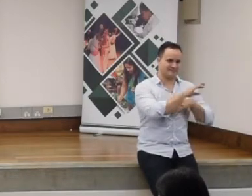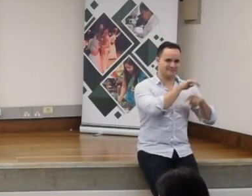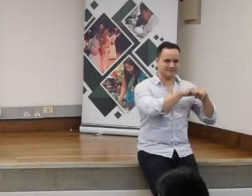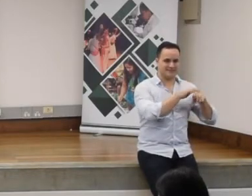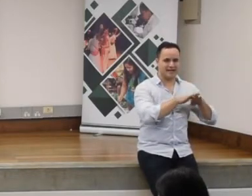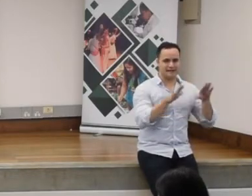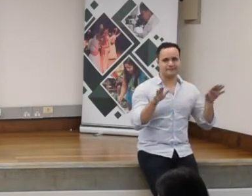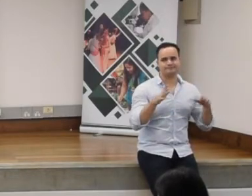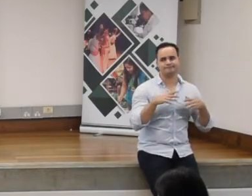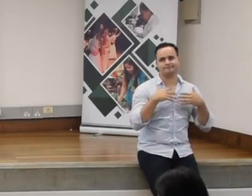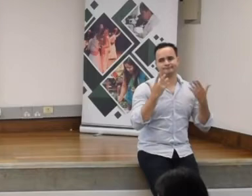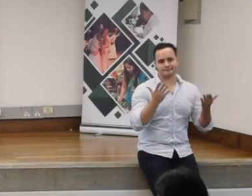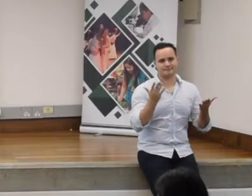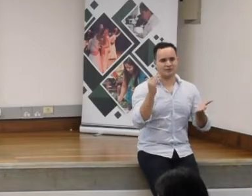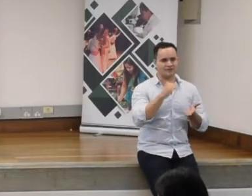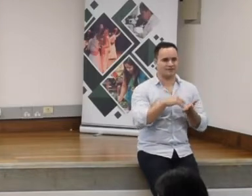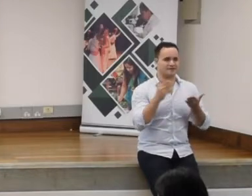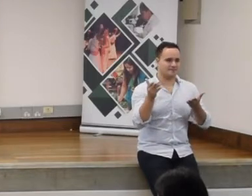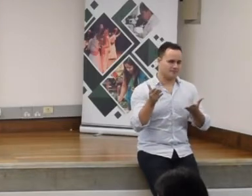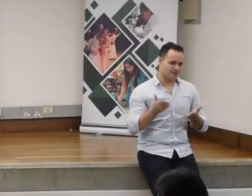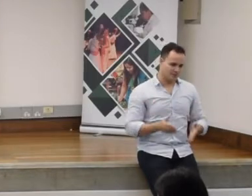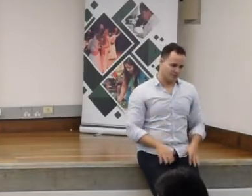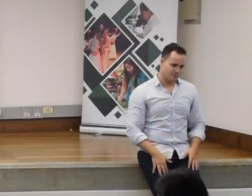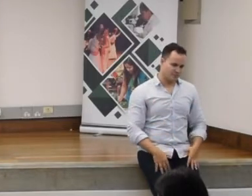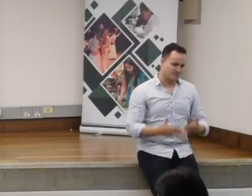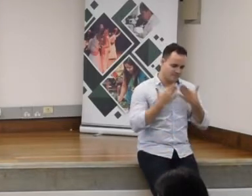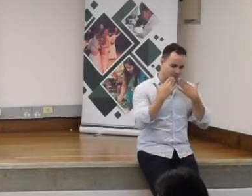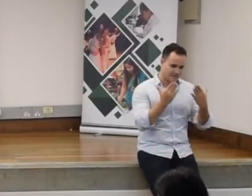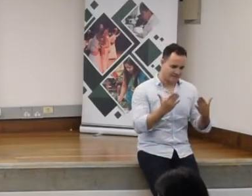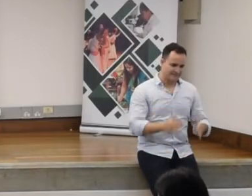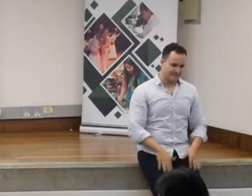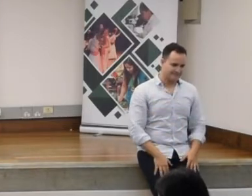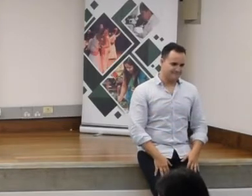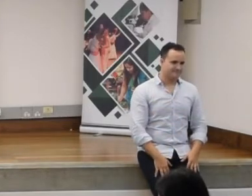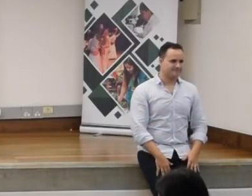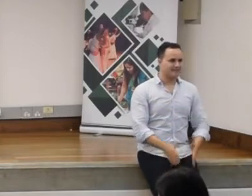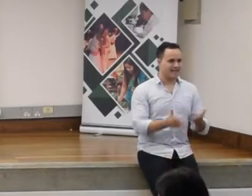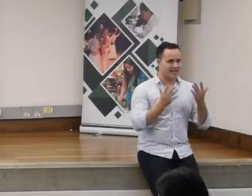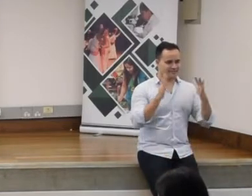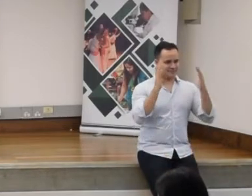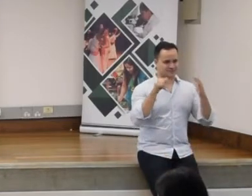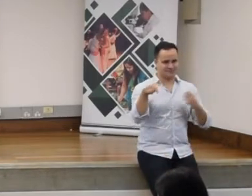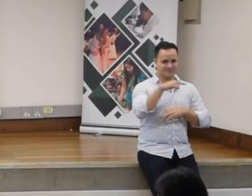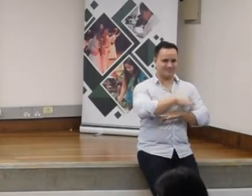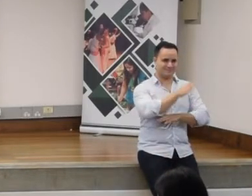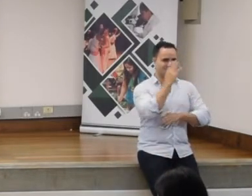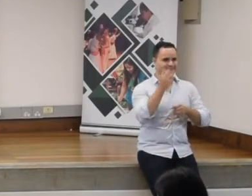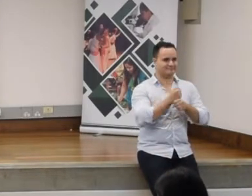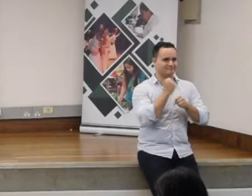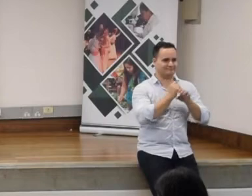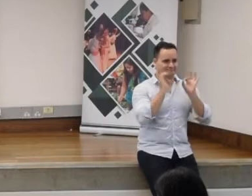De nuevo, pues, bienvenidos, muchas gracias y muchos éxitos en la jornada.